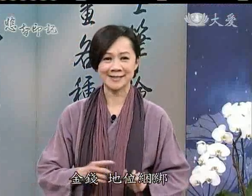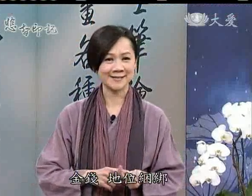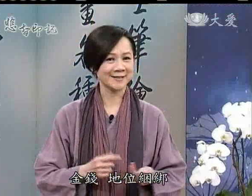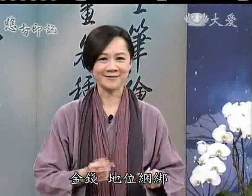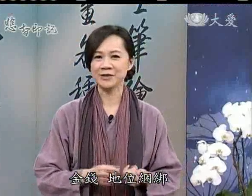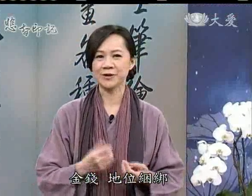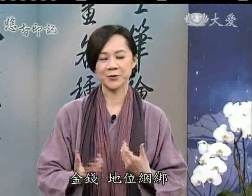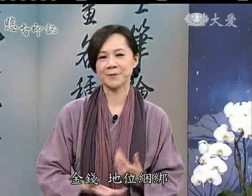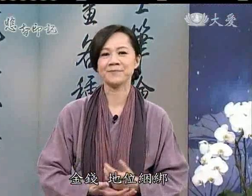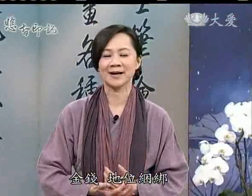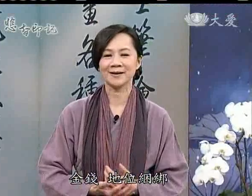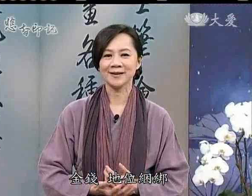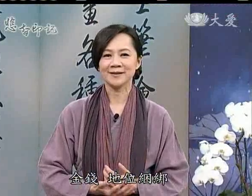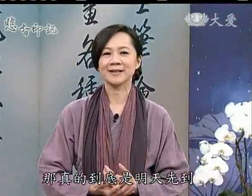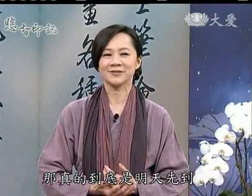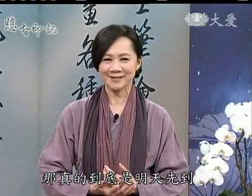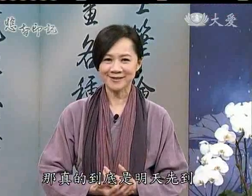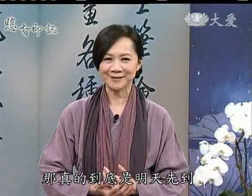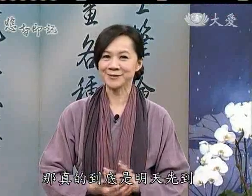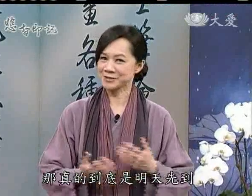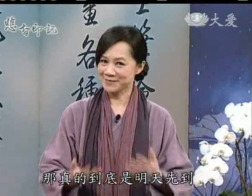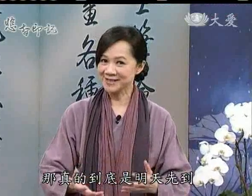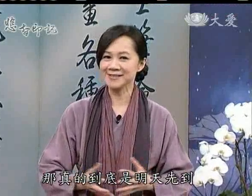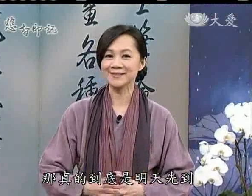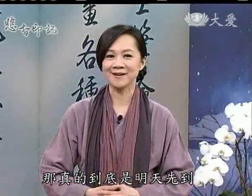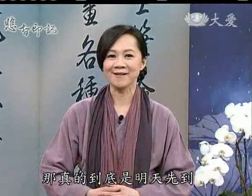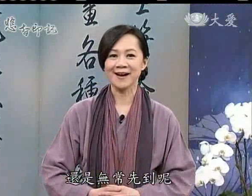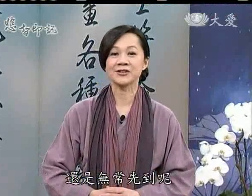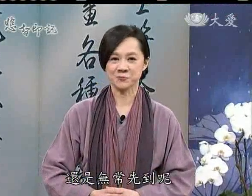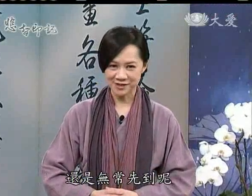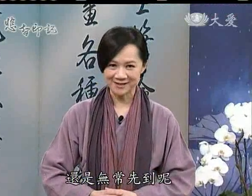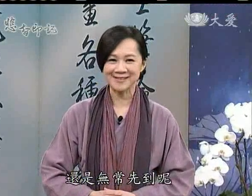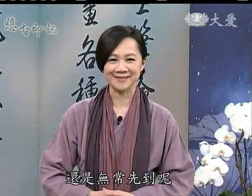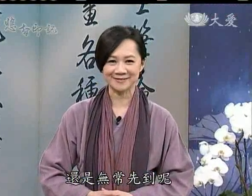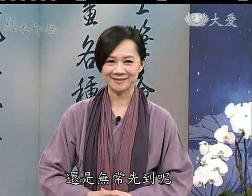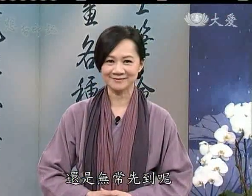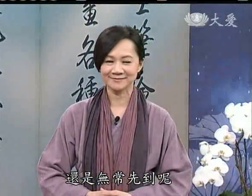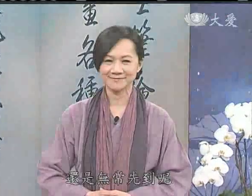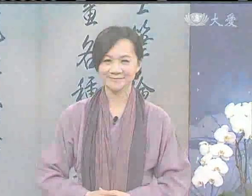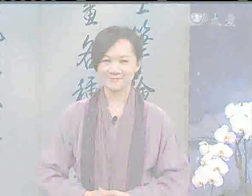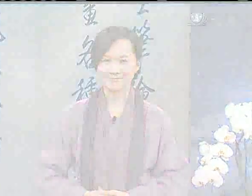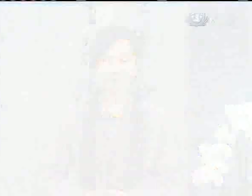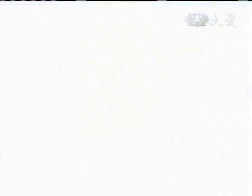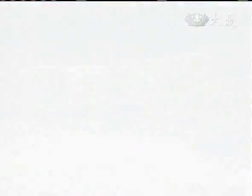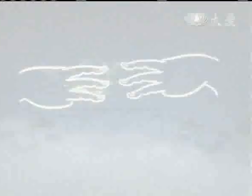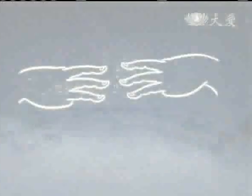金钱地位捆绑，那真的到底是明天先到还是无常先到呢？